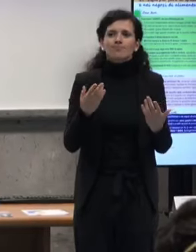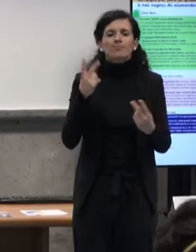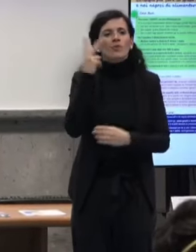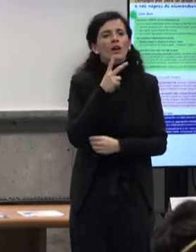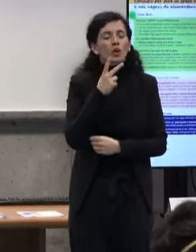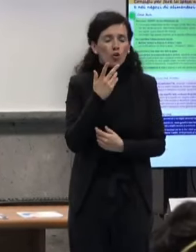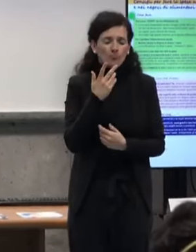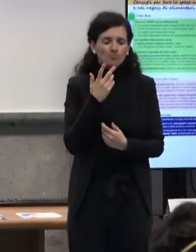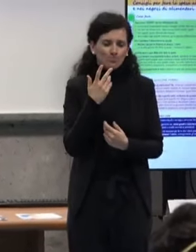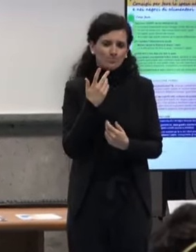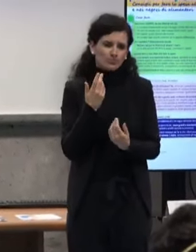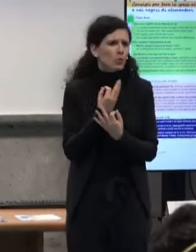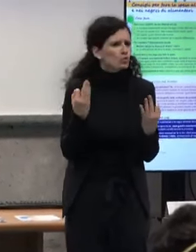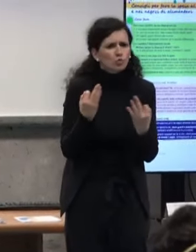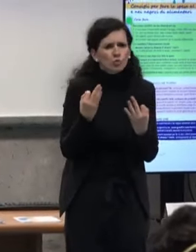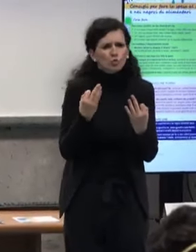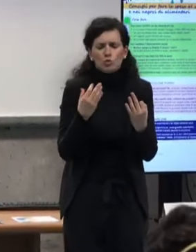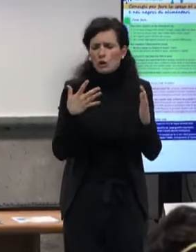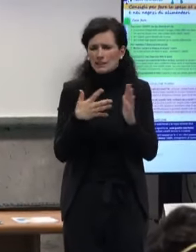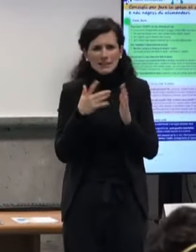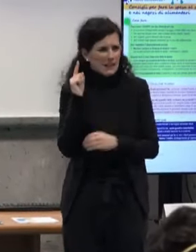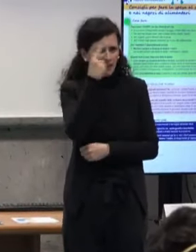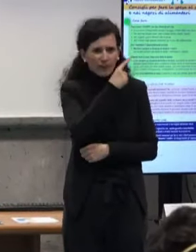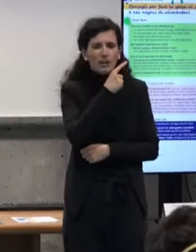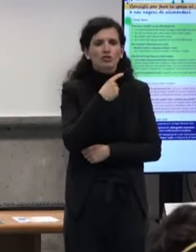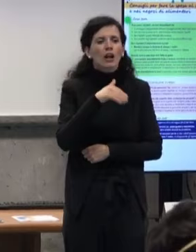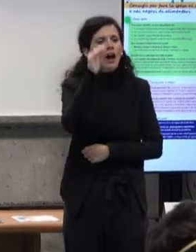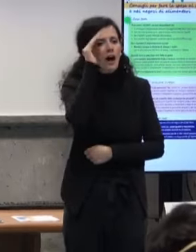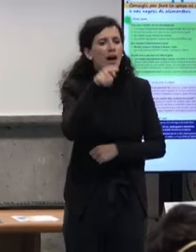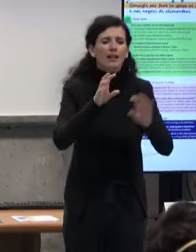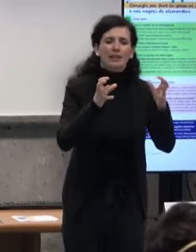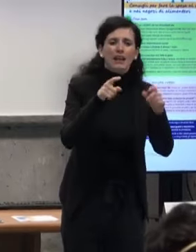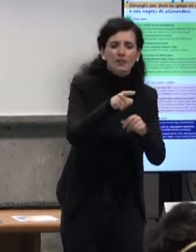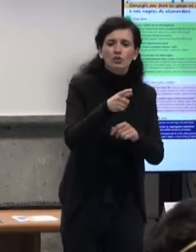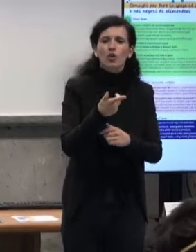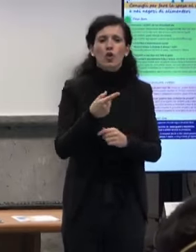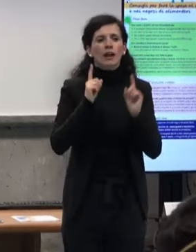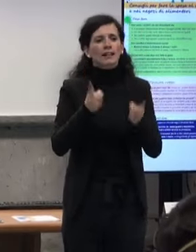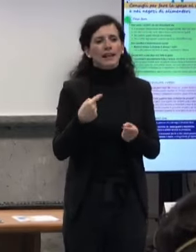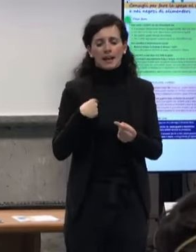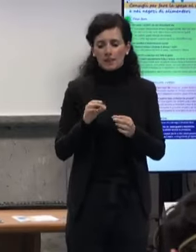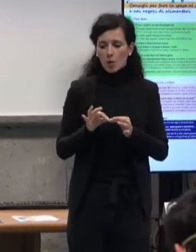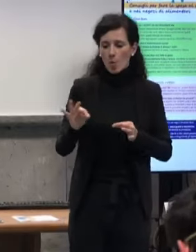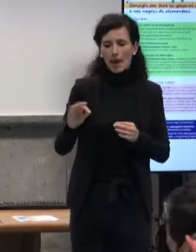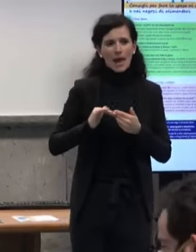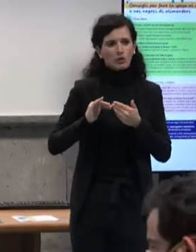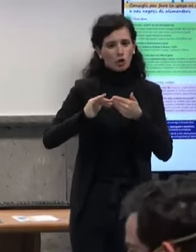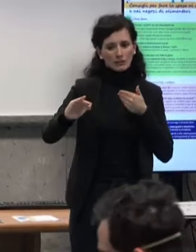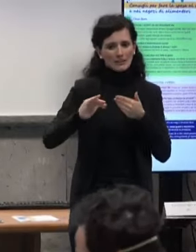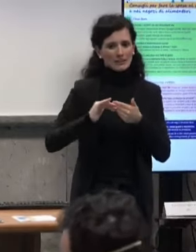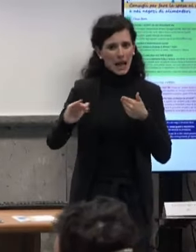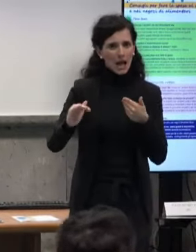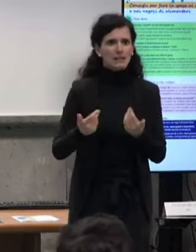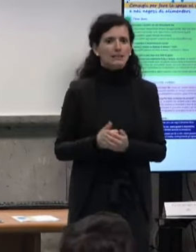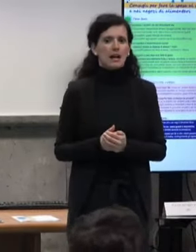quanto uno sente giustamente in televisione eccetera che dobbiamo mantenere un metro di distanza tra di noi